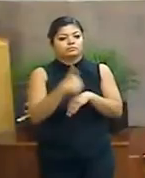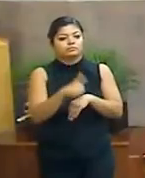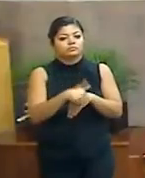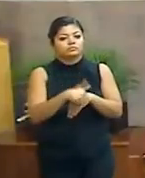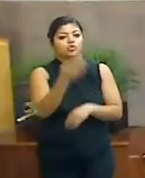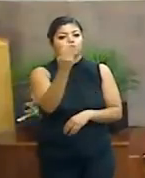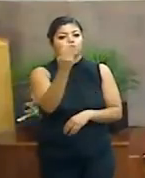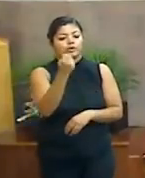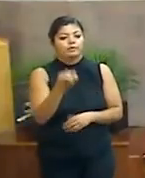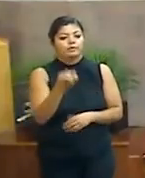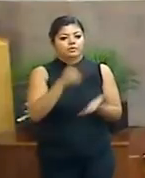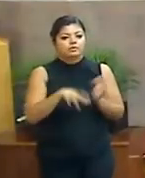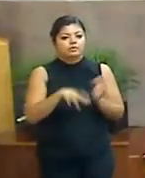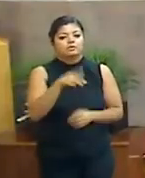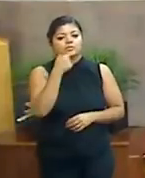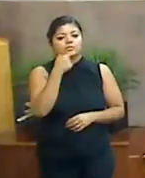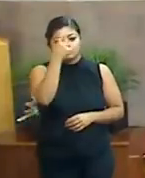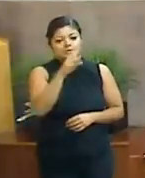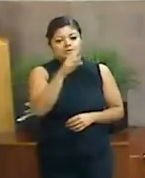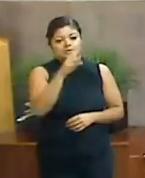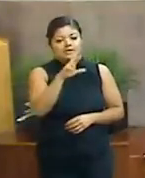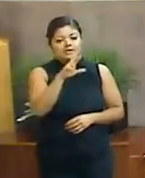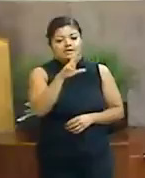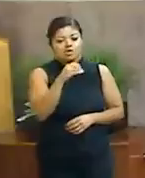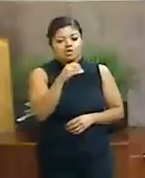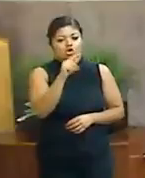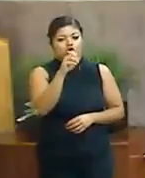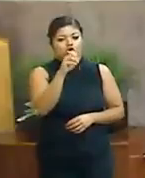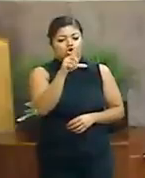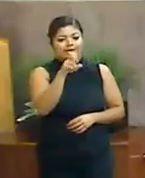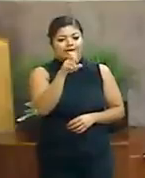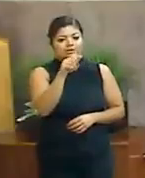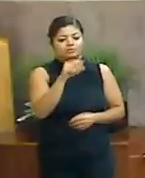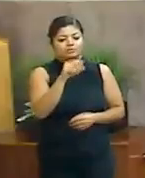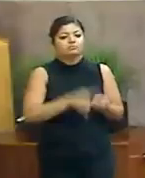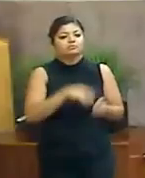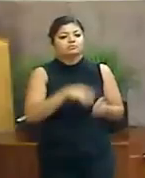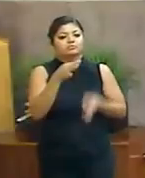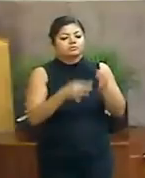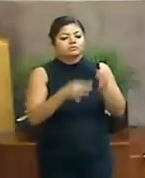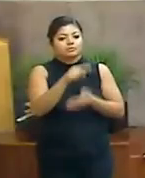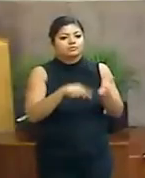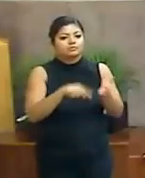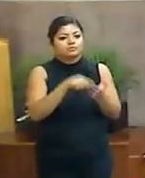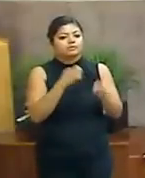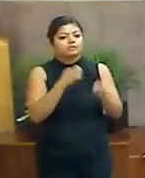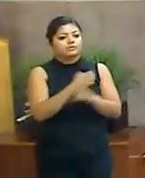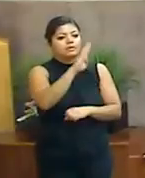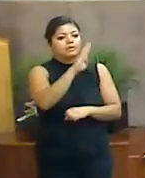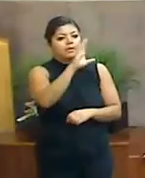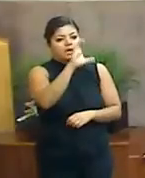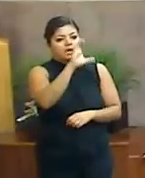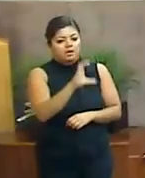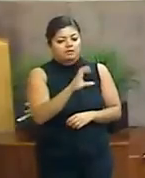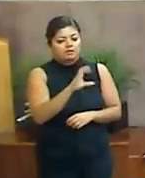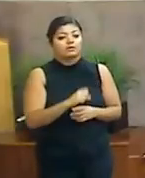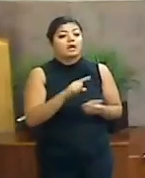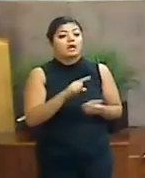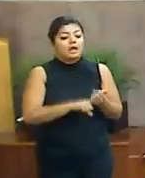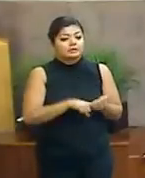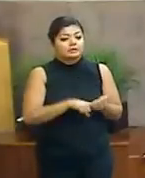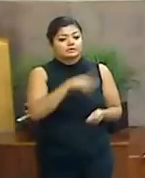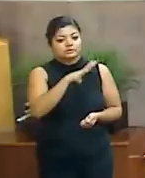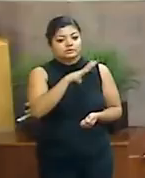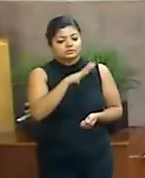este año interpuesto por sergio tolento hernández cuando la sentencia el tribunal de justicia electoral del estado de baja california a través de la cual